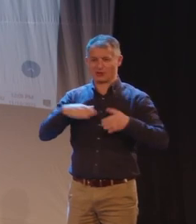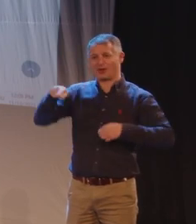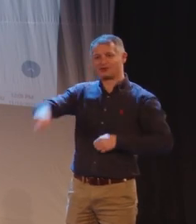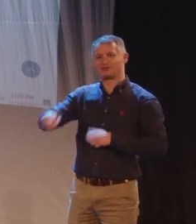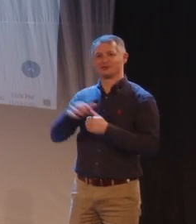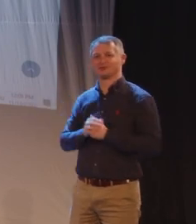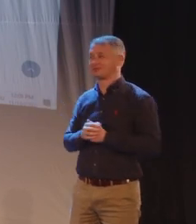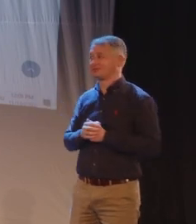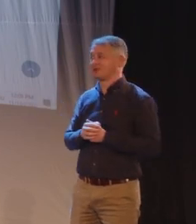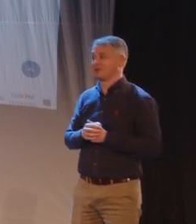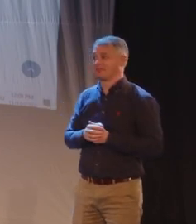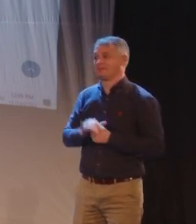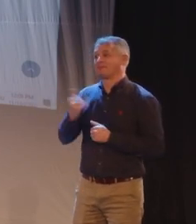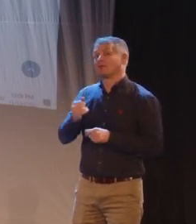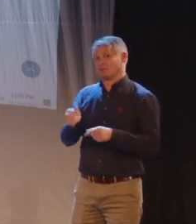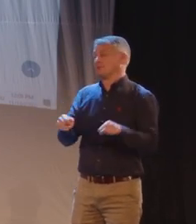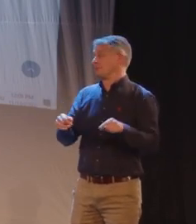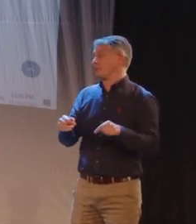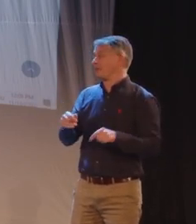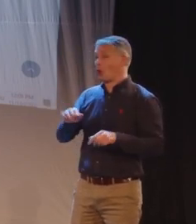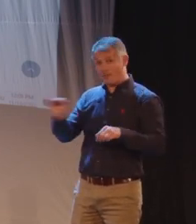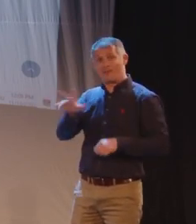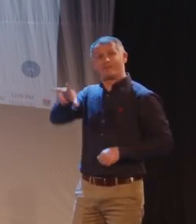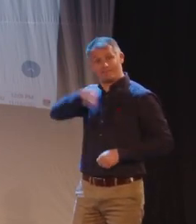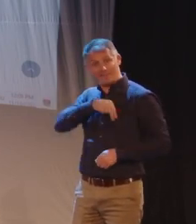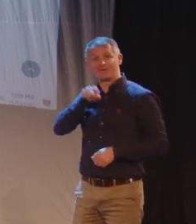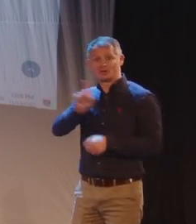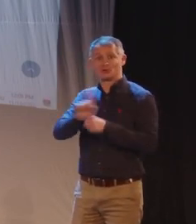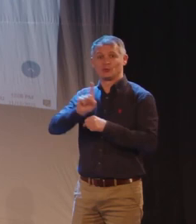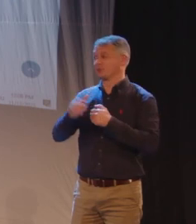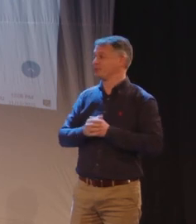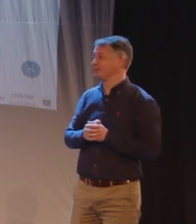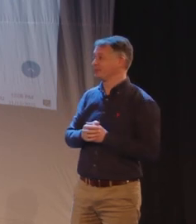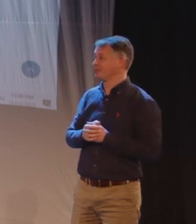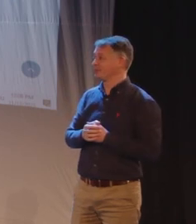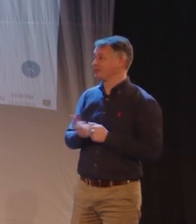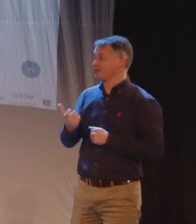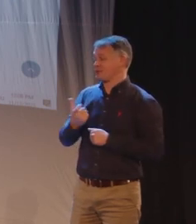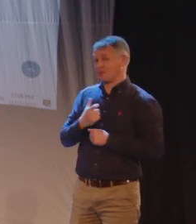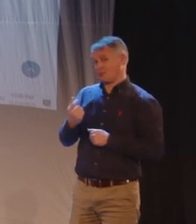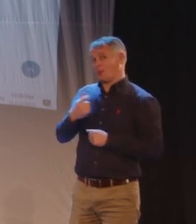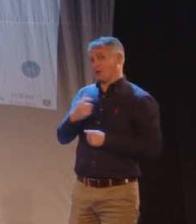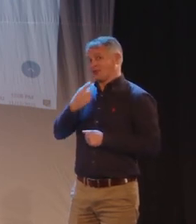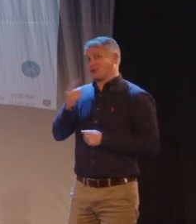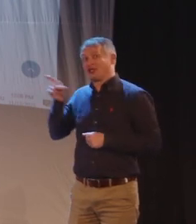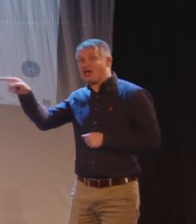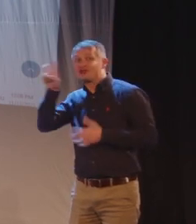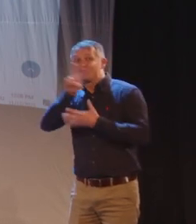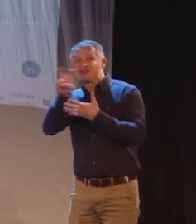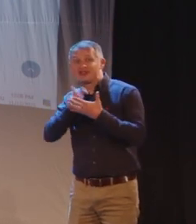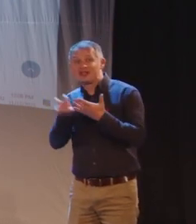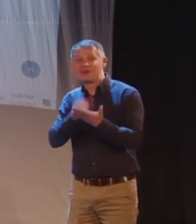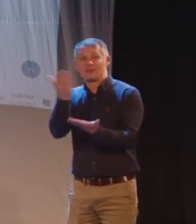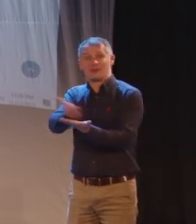nu? Copiii merită acest lucru. Eu pot să vă spun că am citit poveștile, sunt fericită